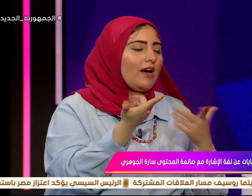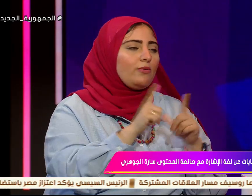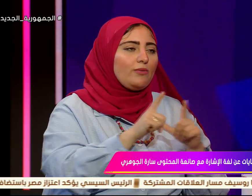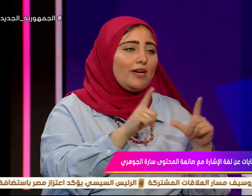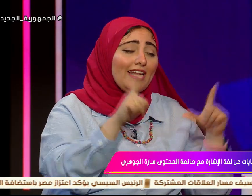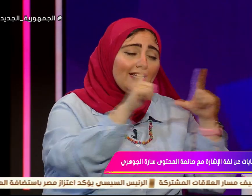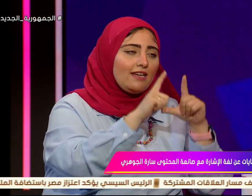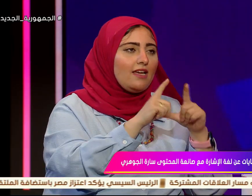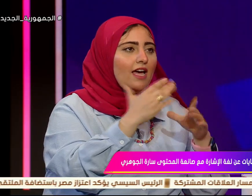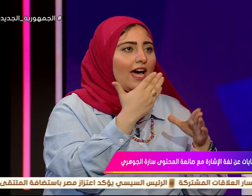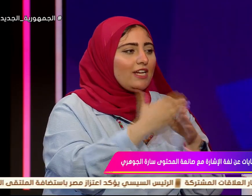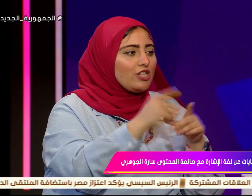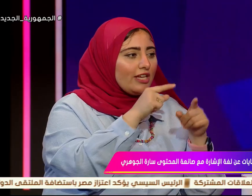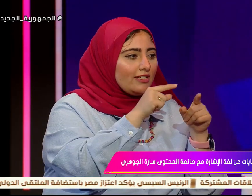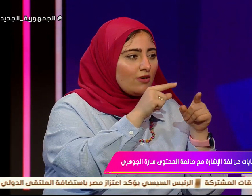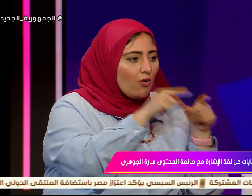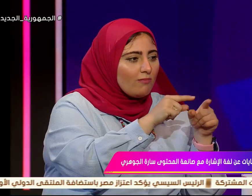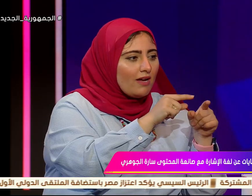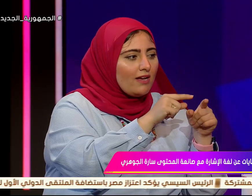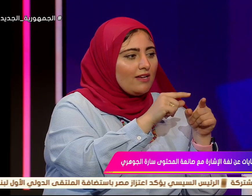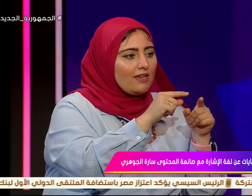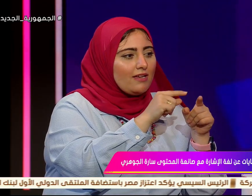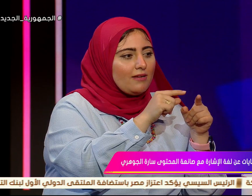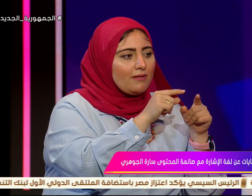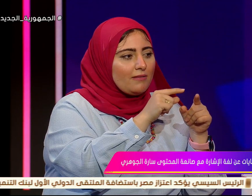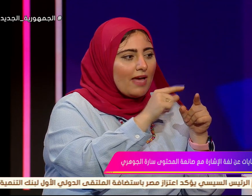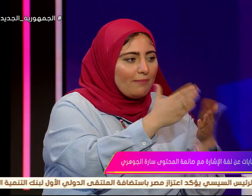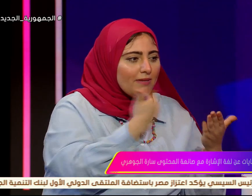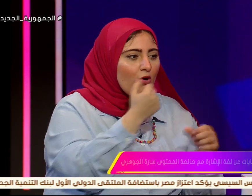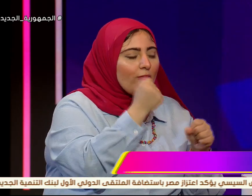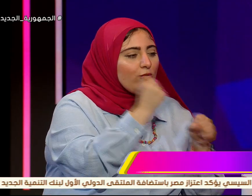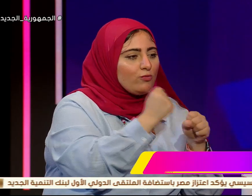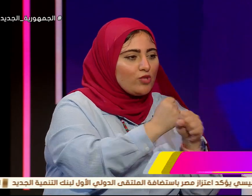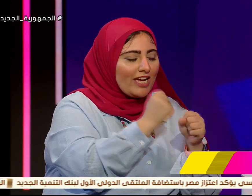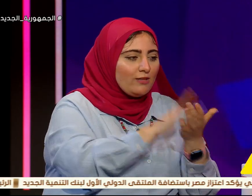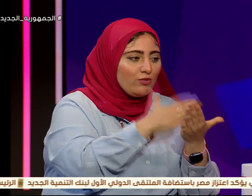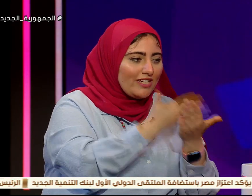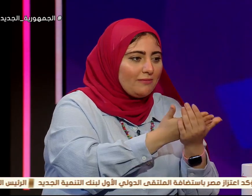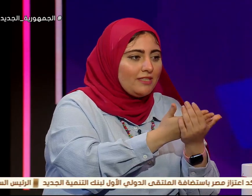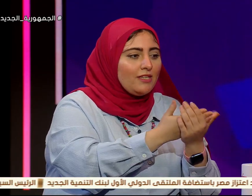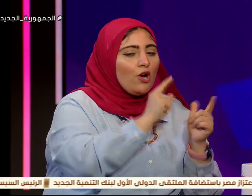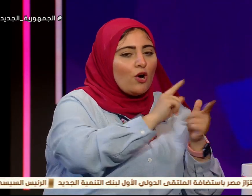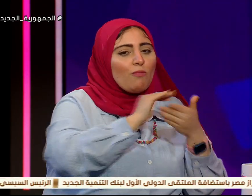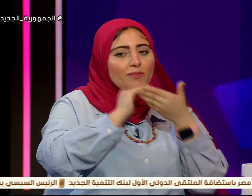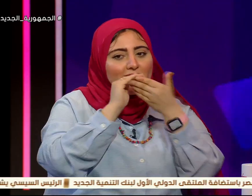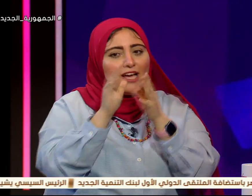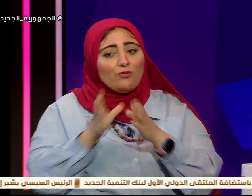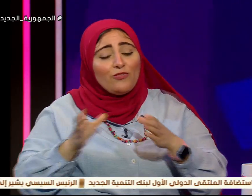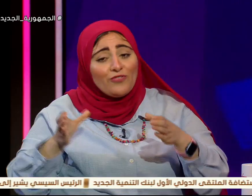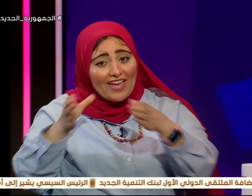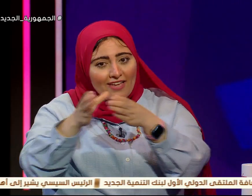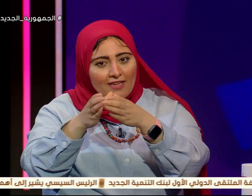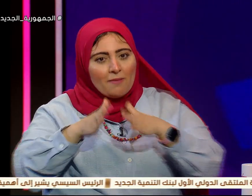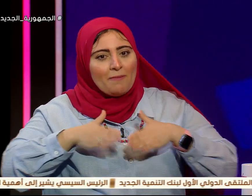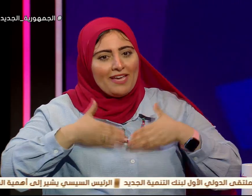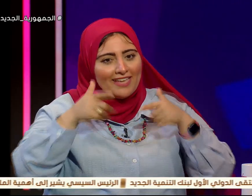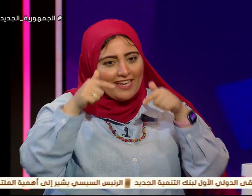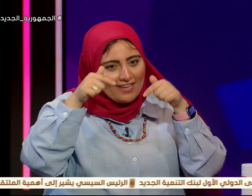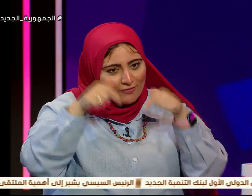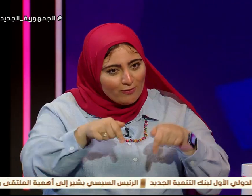او لجنه علشان هم ا قبل ما هم يكونوا شغالين مترجمين هم بيساعدوا فئه محتاجه في